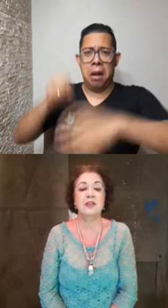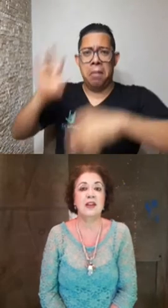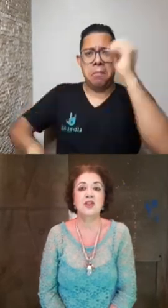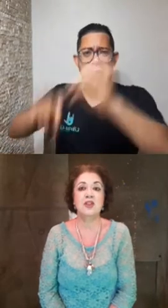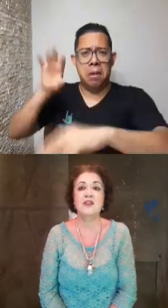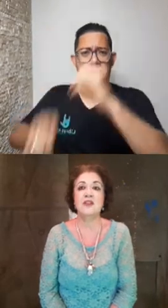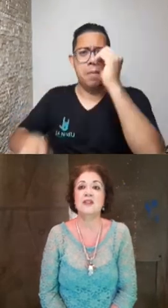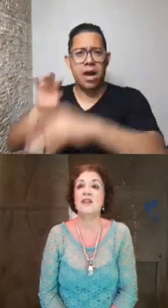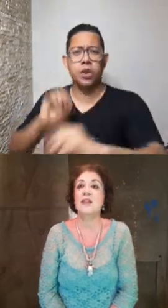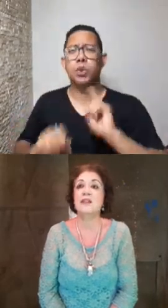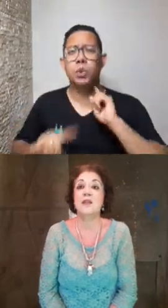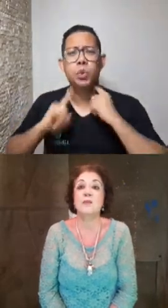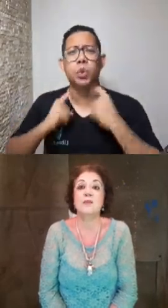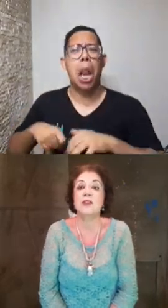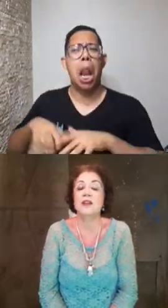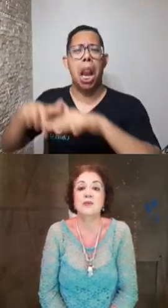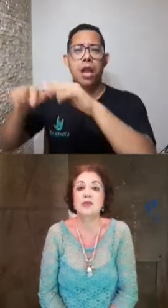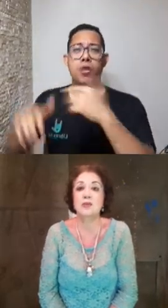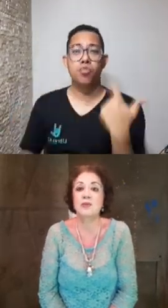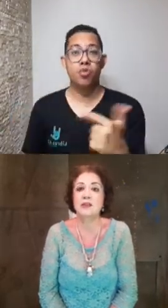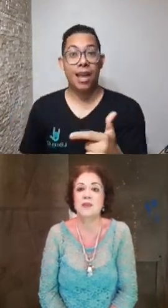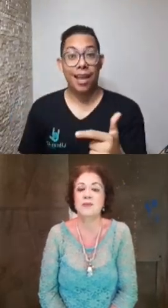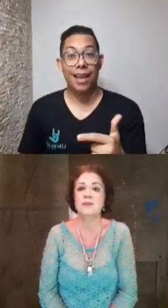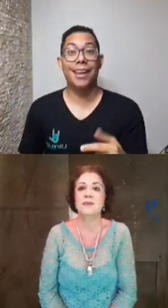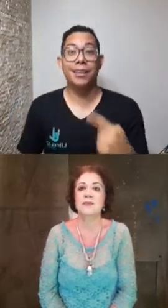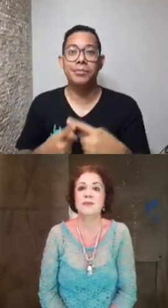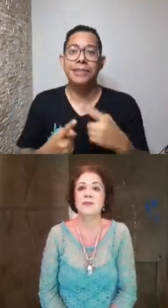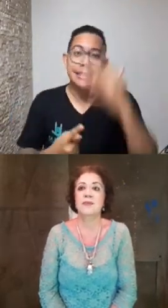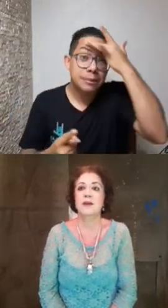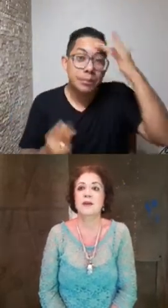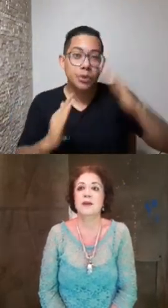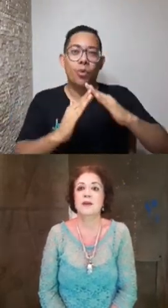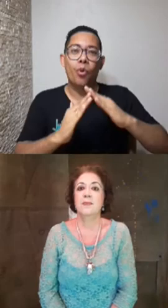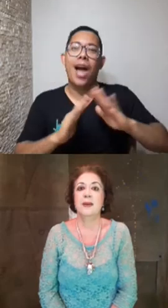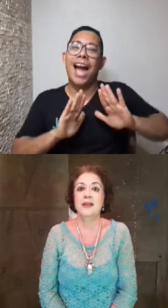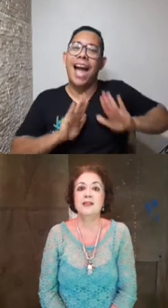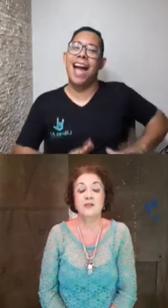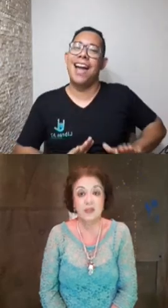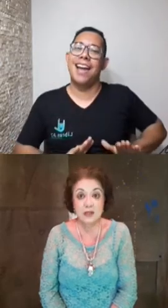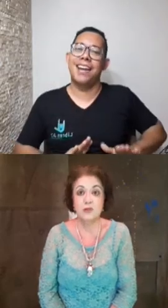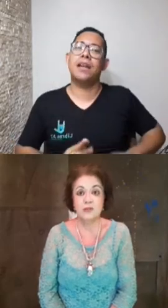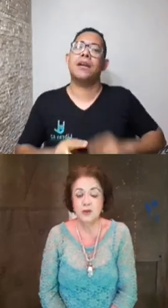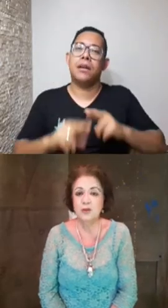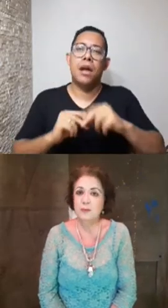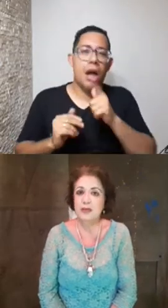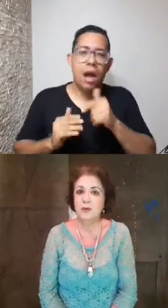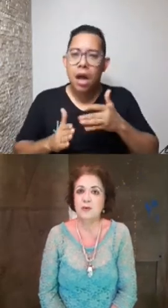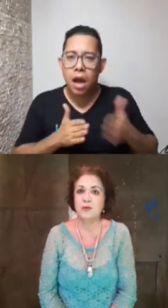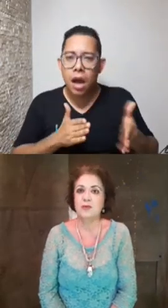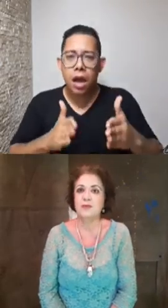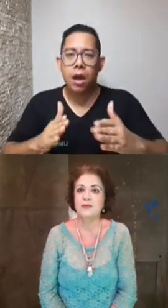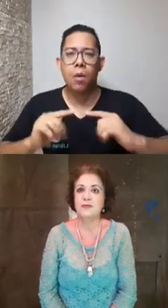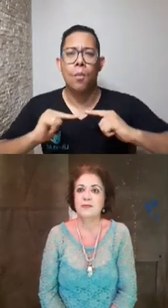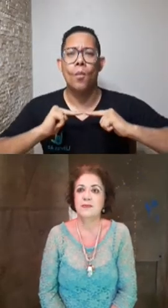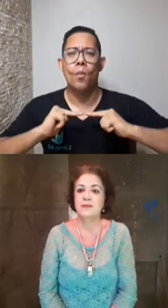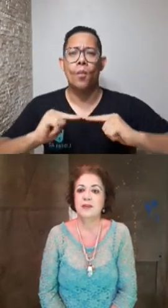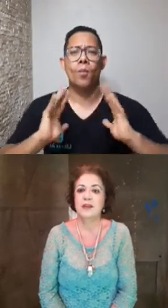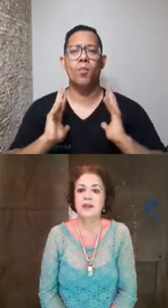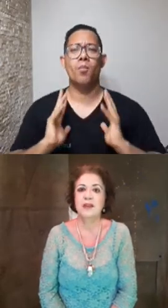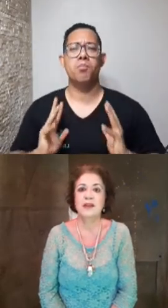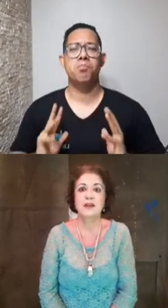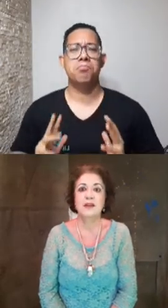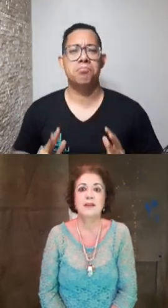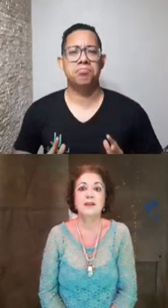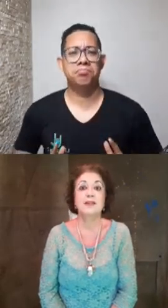os cientistas ainda estão buscando a solução para esse vírus muito perigoso